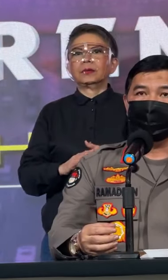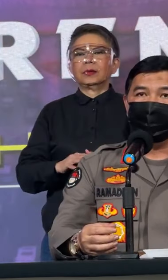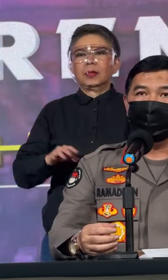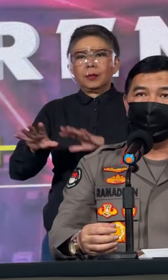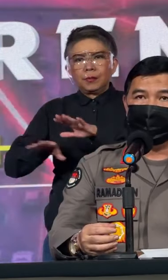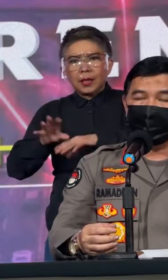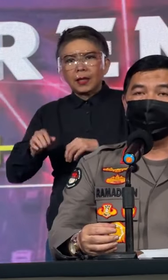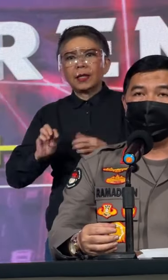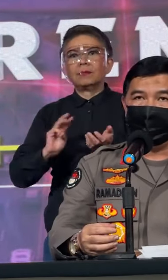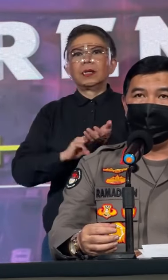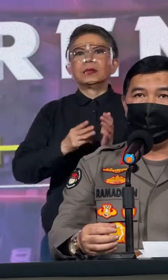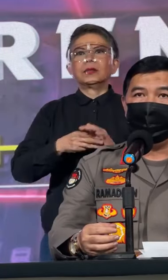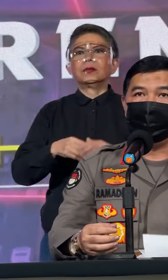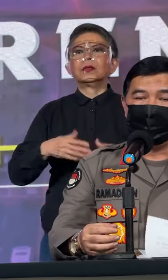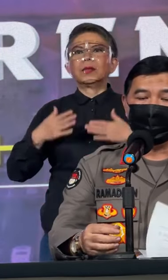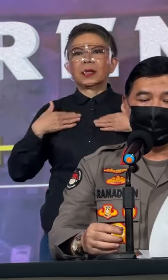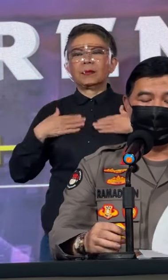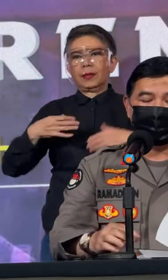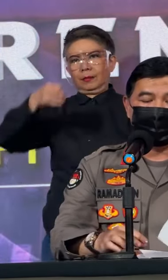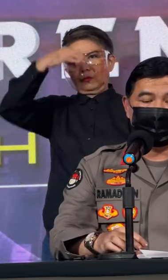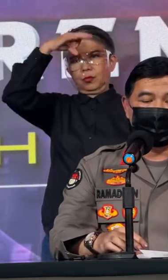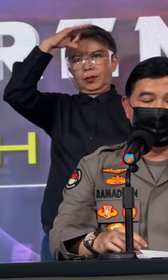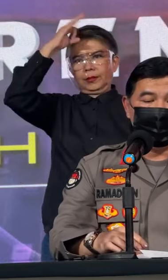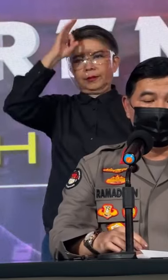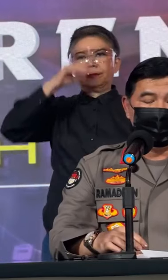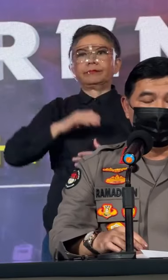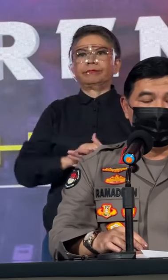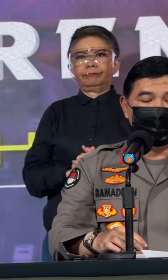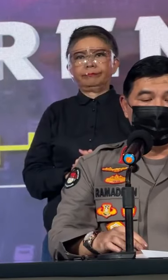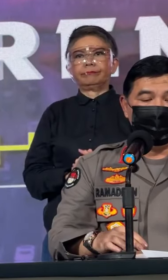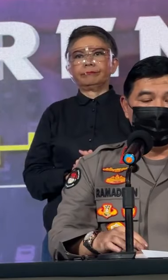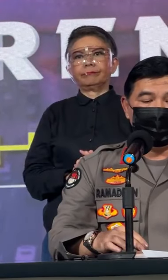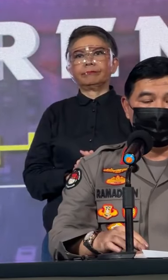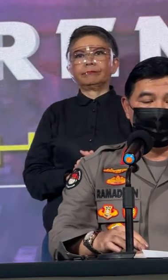penanganan kasus ini kepada Polri.